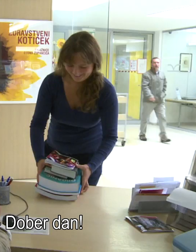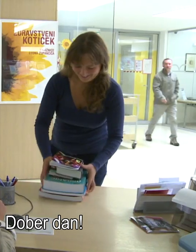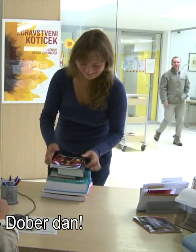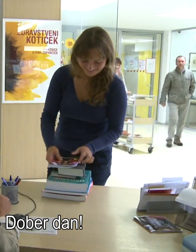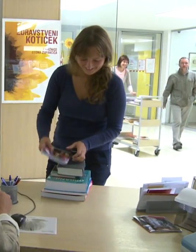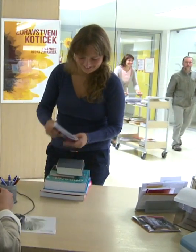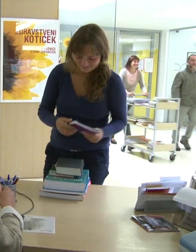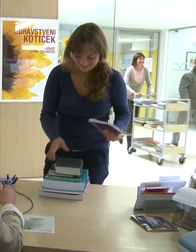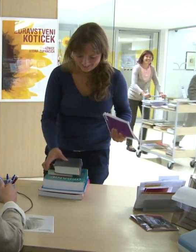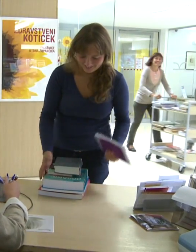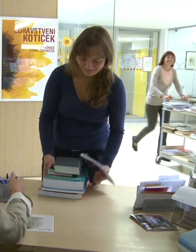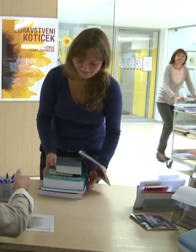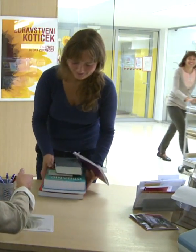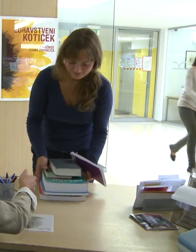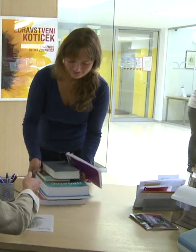Dober dan.